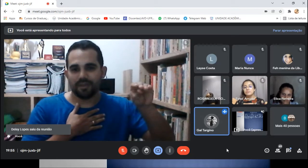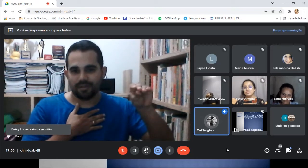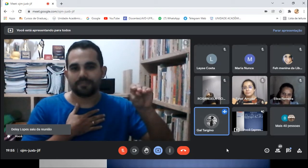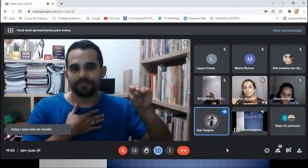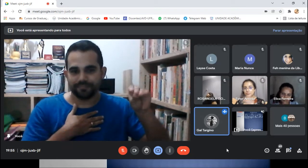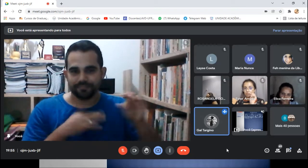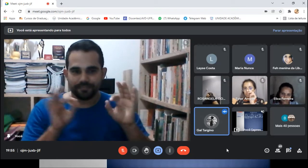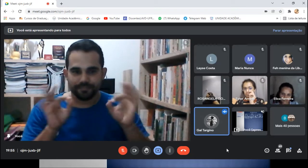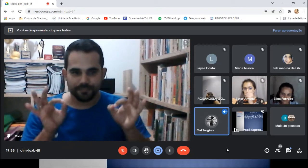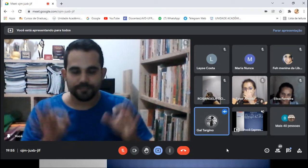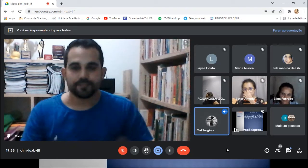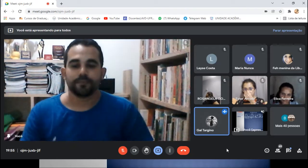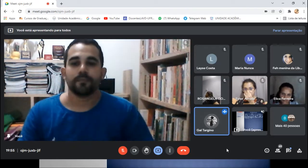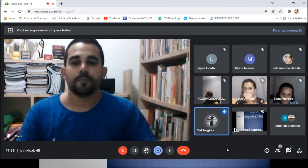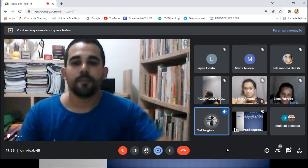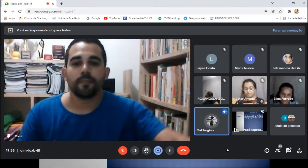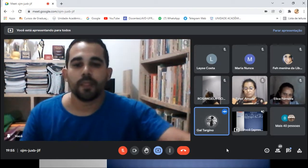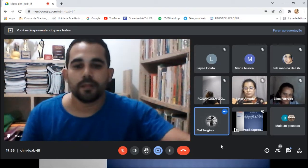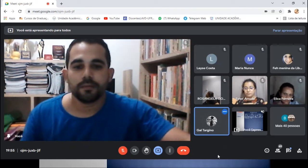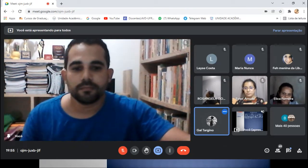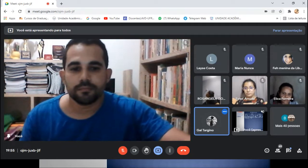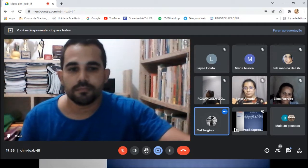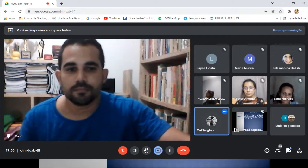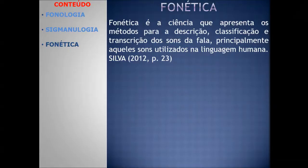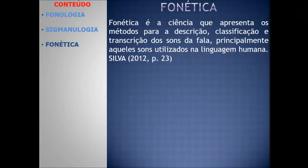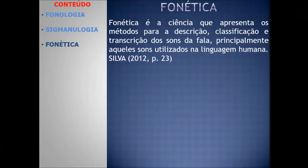esse objetivo da fala?